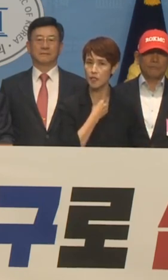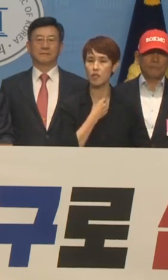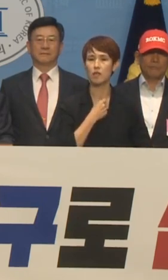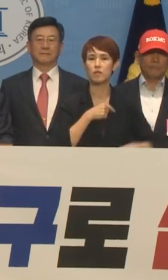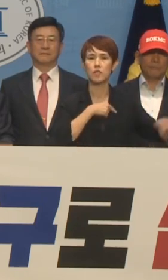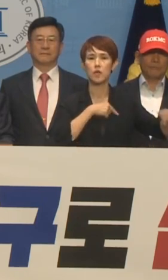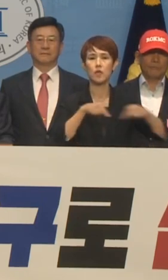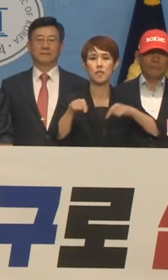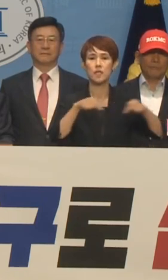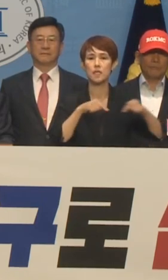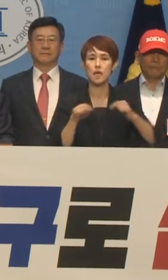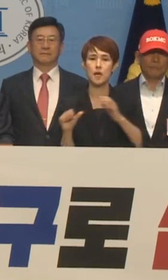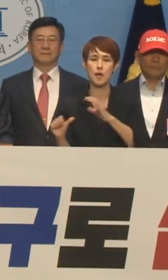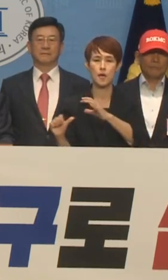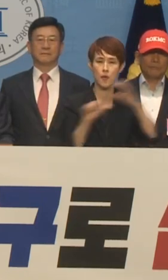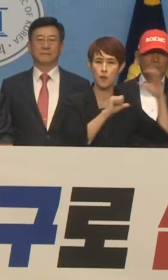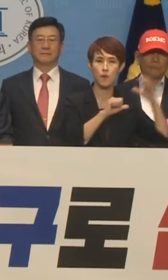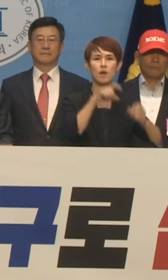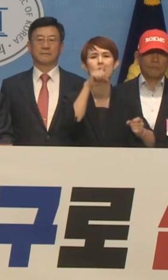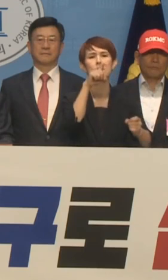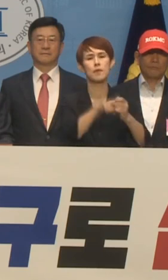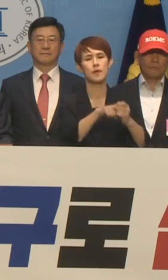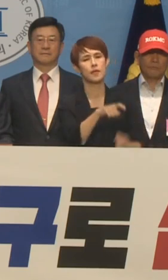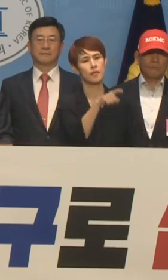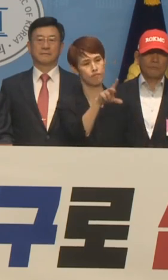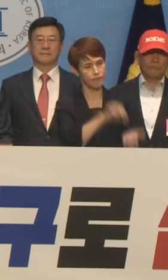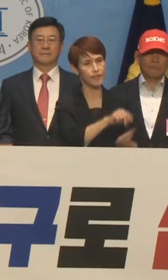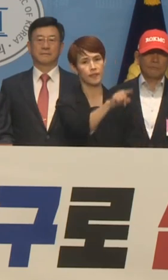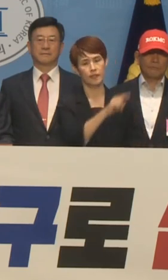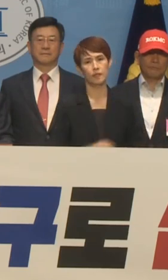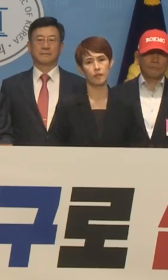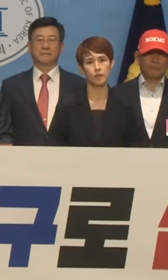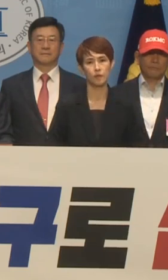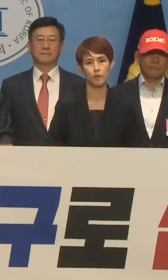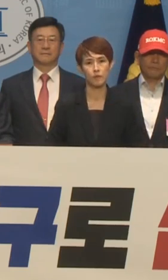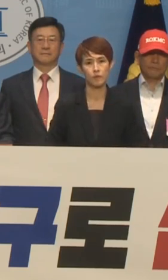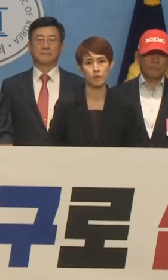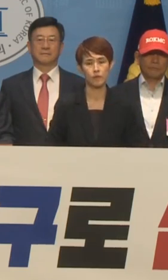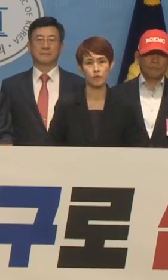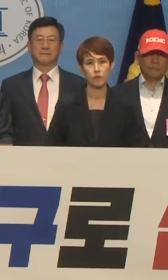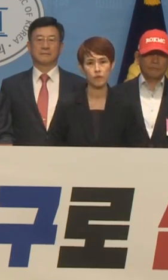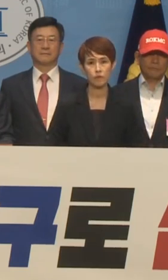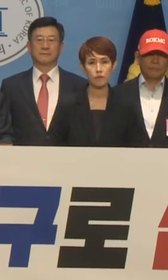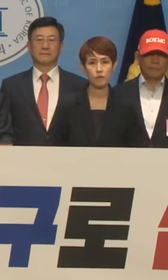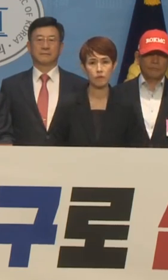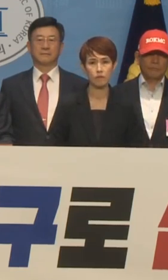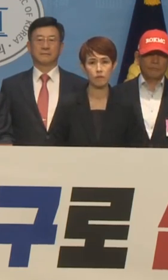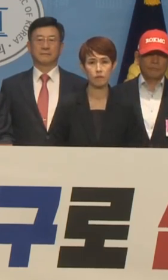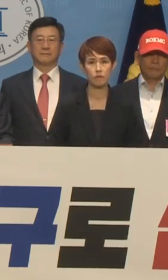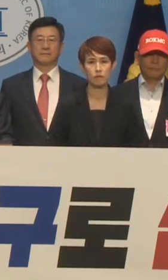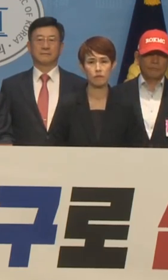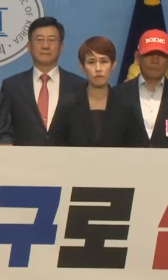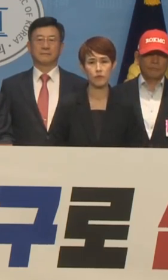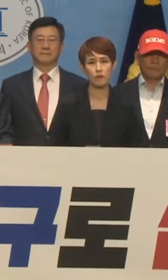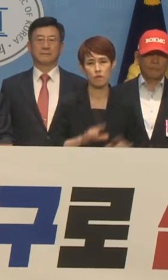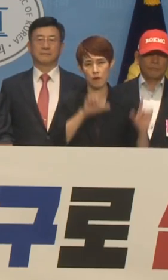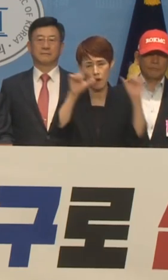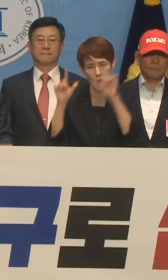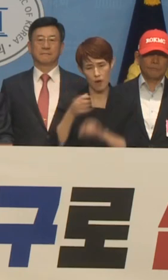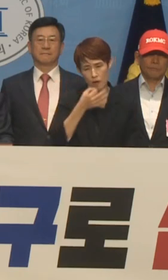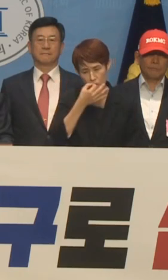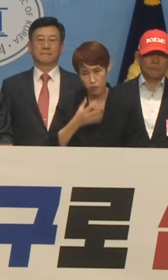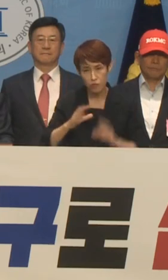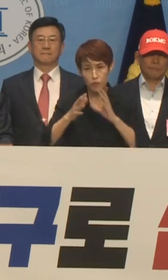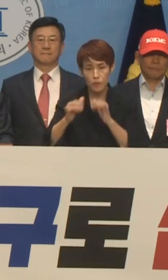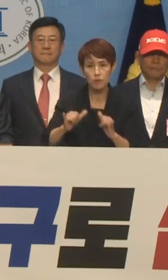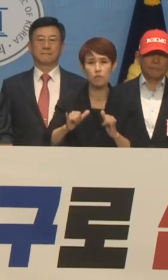정치 도구화하겠다는 것에 불과하다고 봐야 됩니다. 하루하루 힘겹게 사시는 국민들의